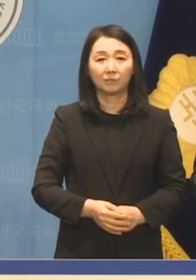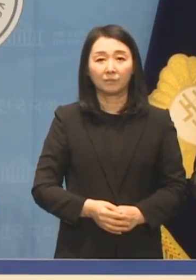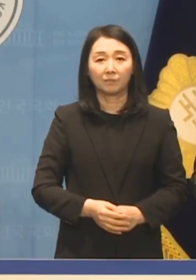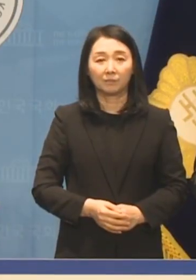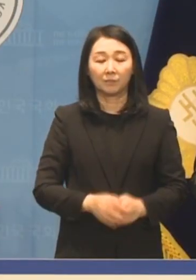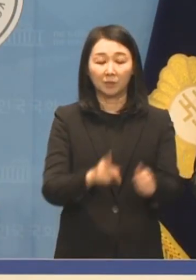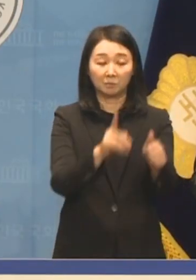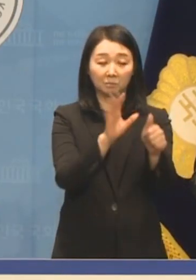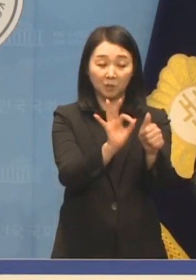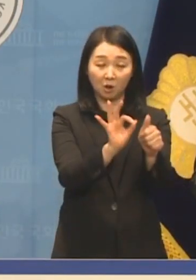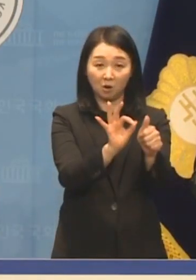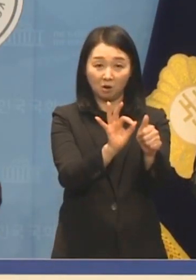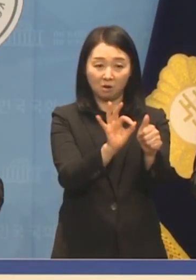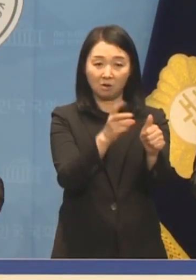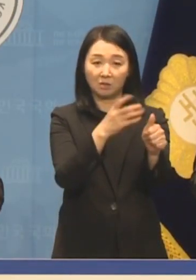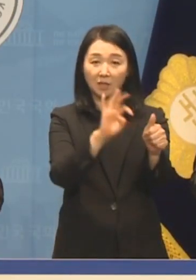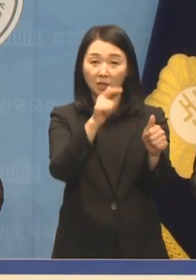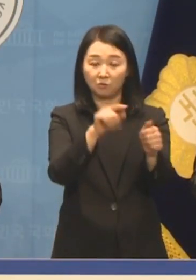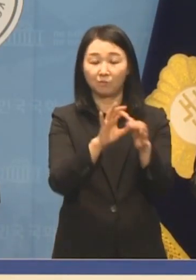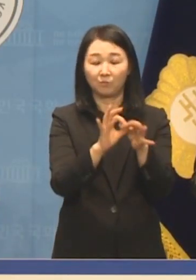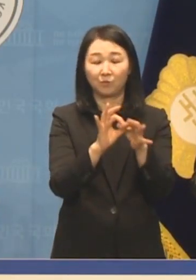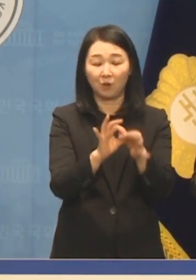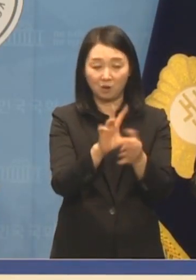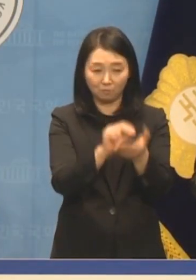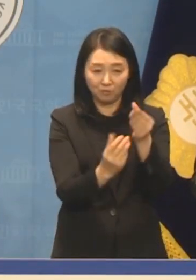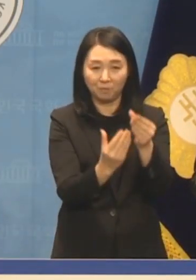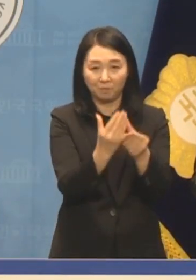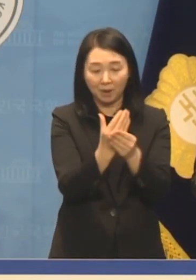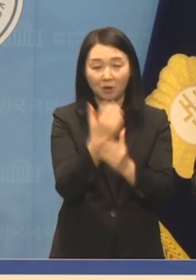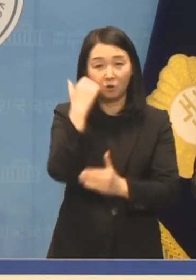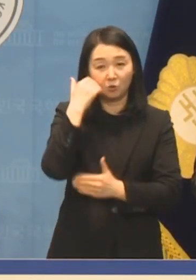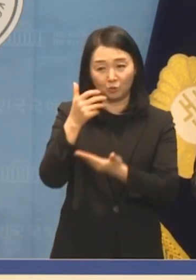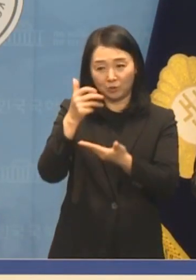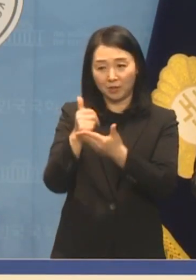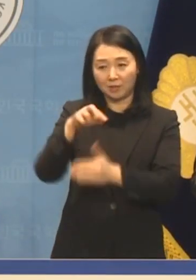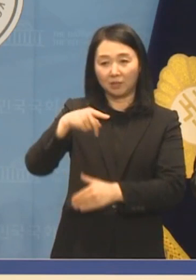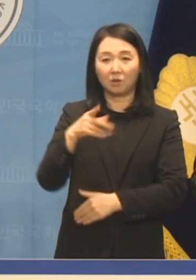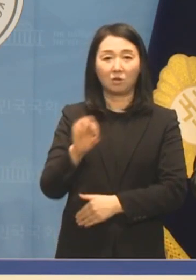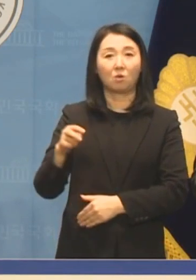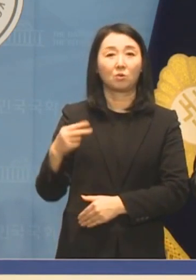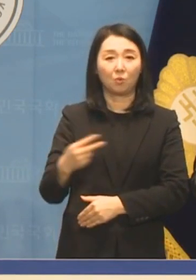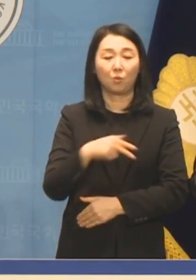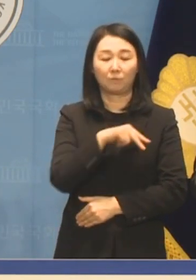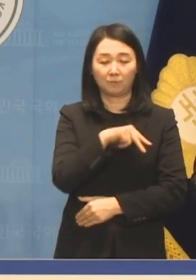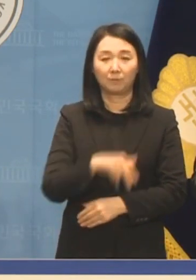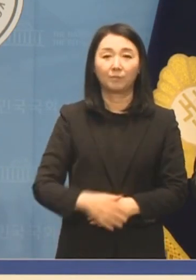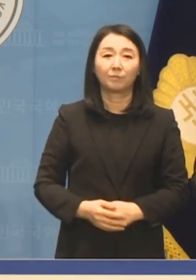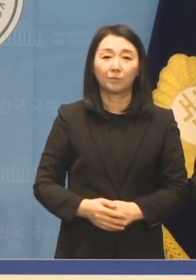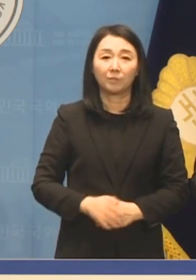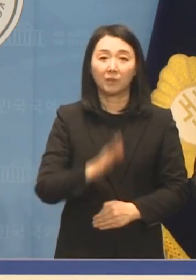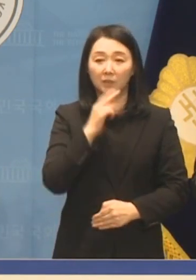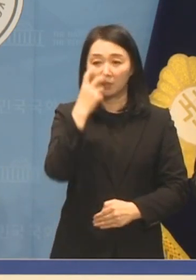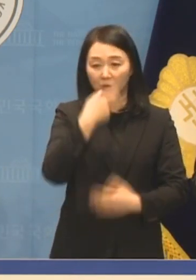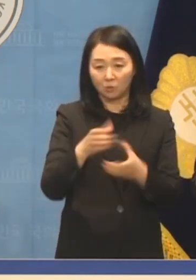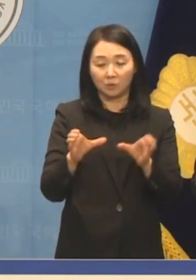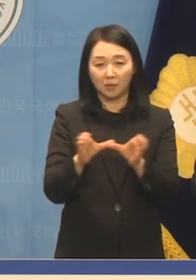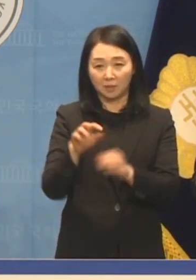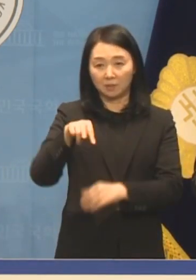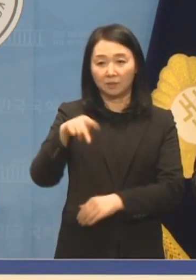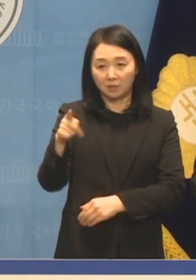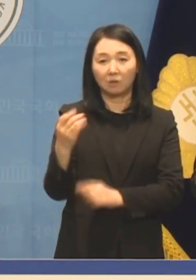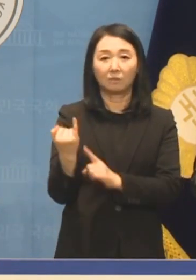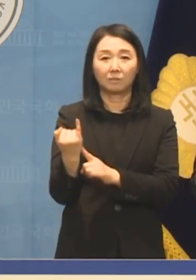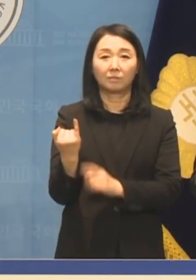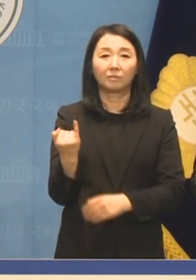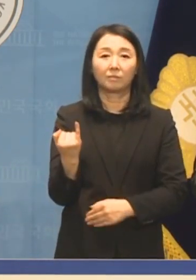명태균 게이트 진상조사단 단장 서영교입니다. 오늘은 명태균 게이트 진상조사단의 서영교와